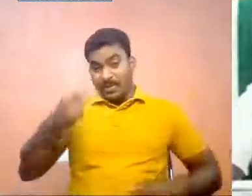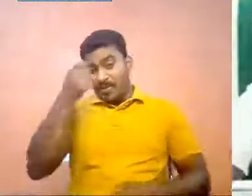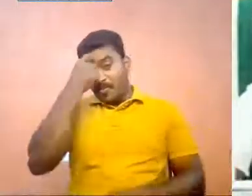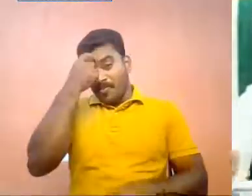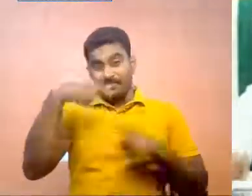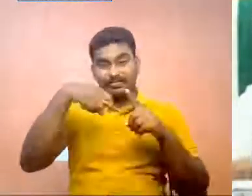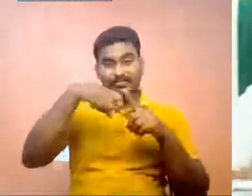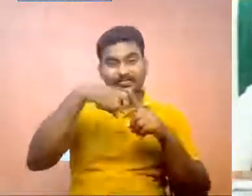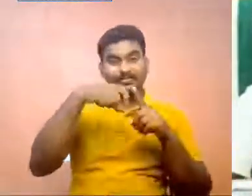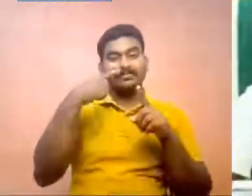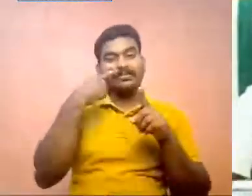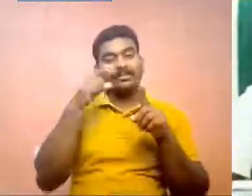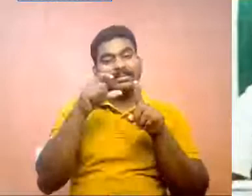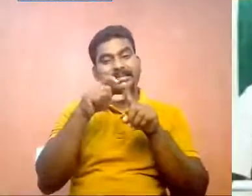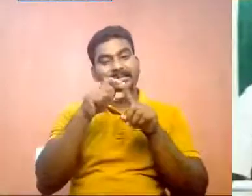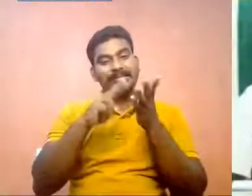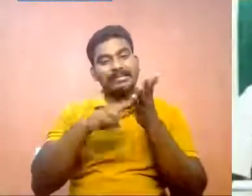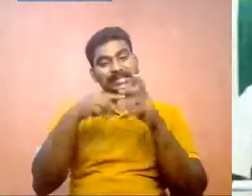ഇതിനെല്ലാം